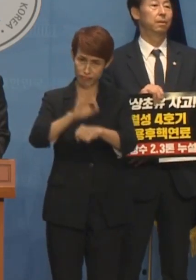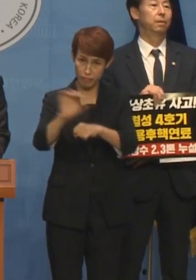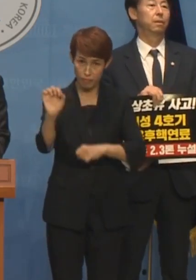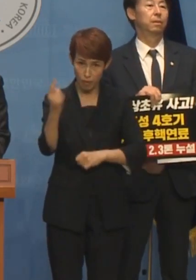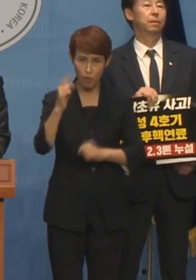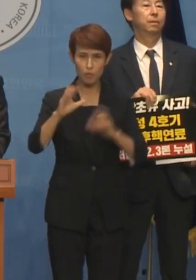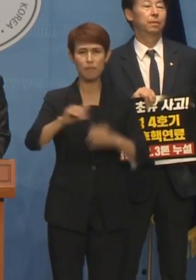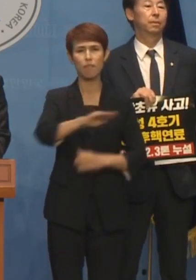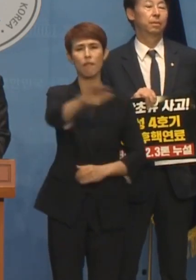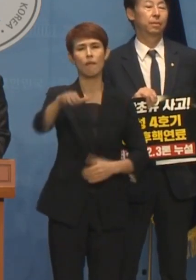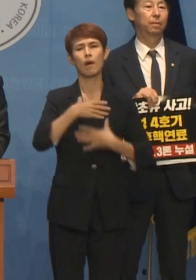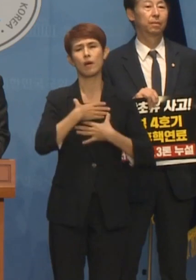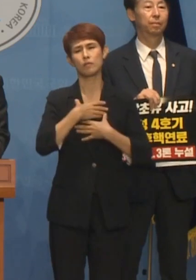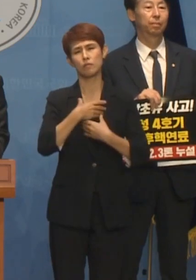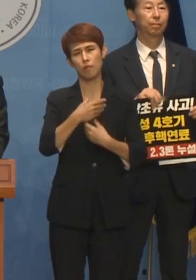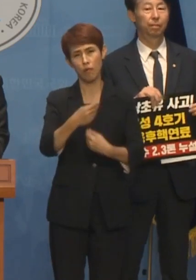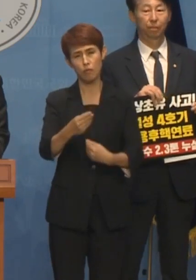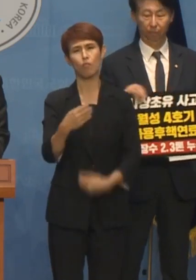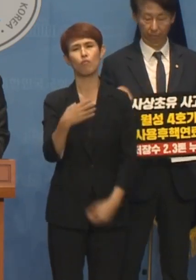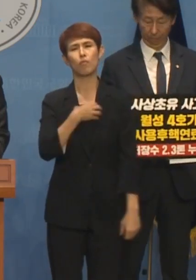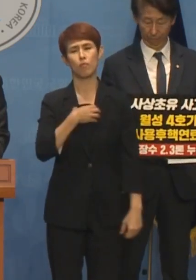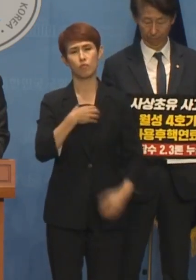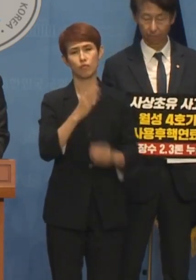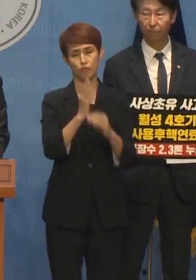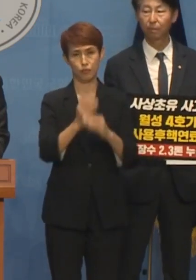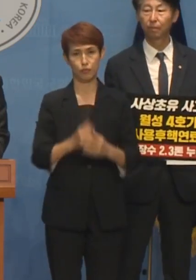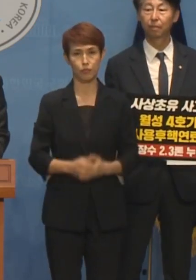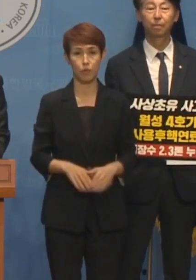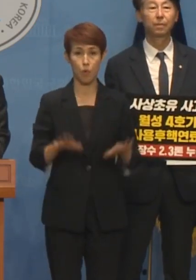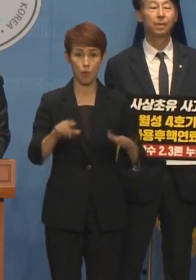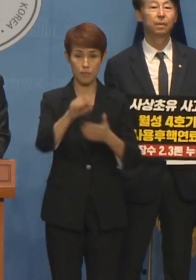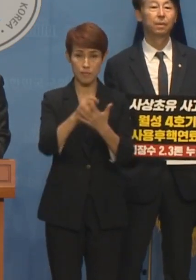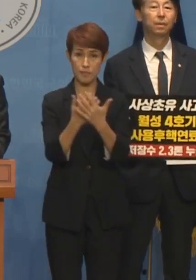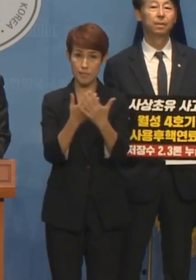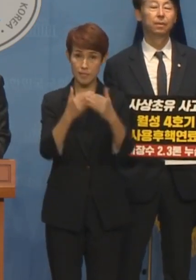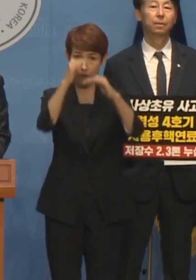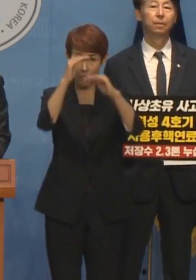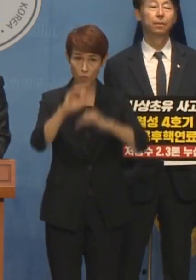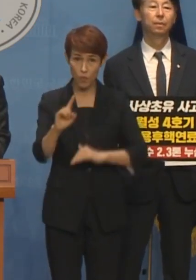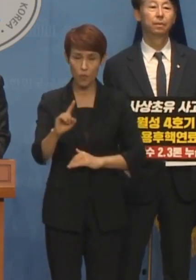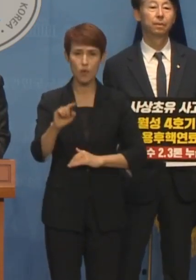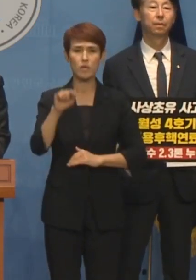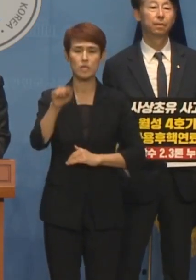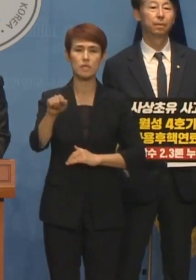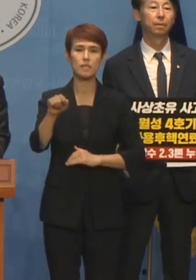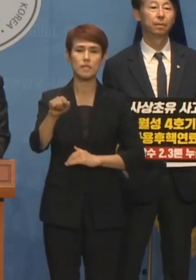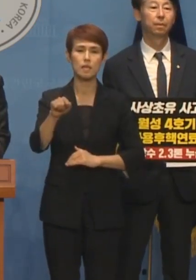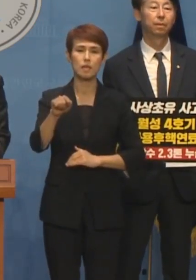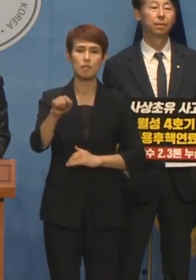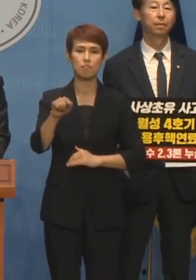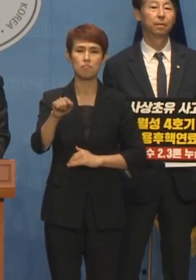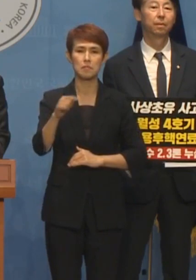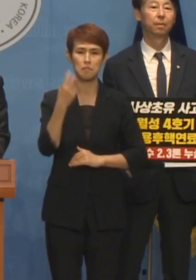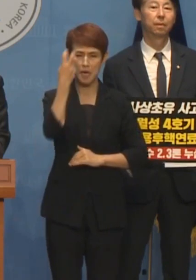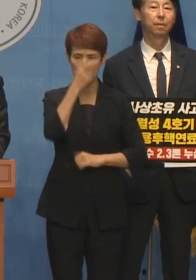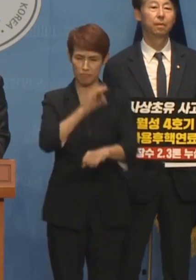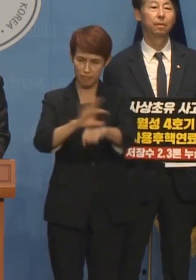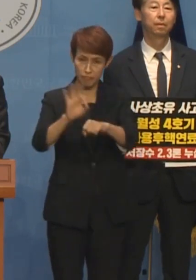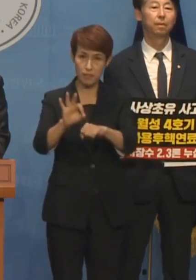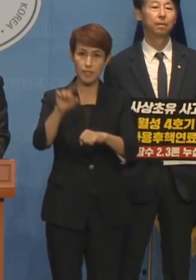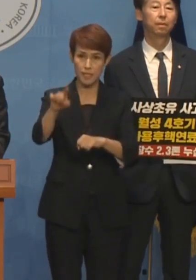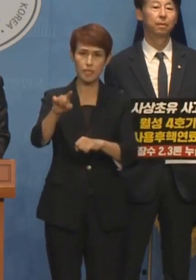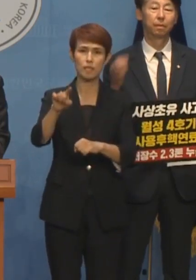안전이 위협받고 있는 실정입니다. 그래서 오늘 기자회견은 한수원과 원안이의 부실한 원전관리 실태를 지적하고 책임자